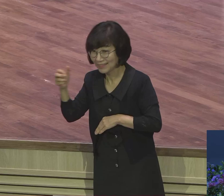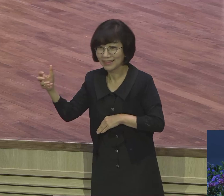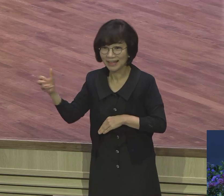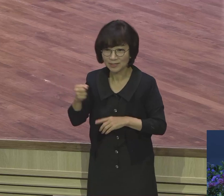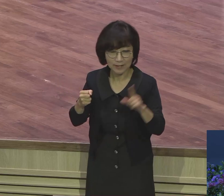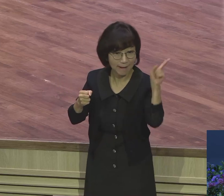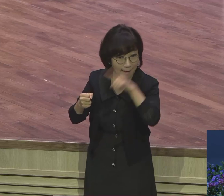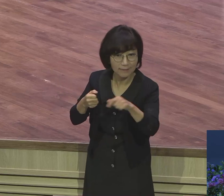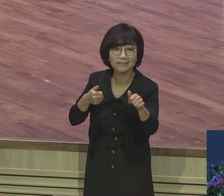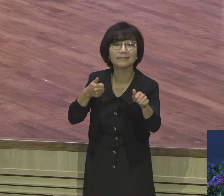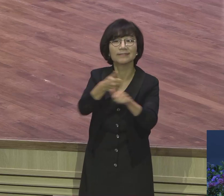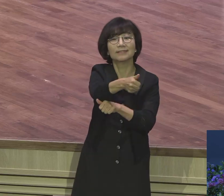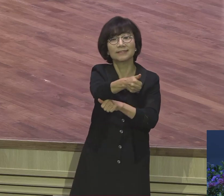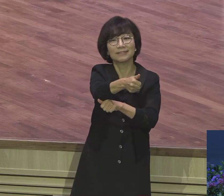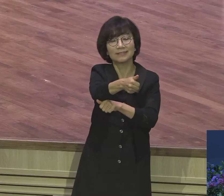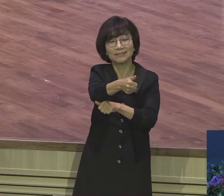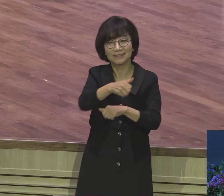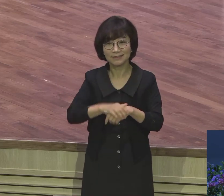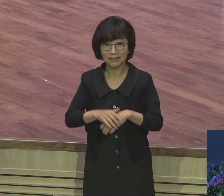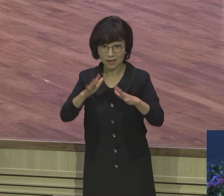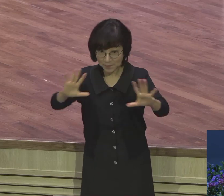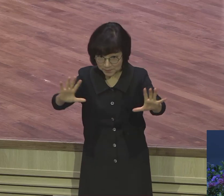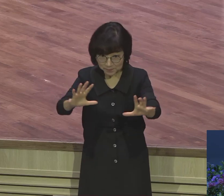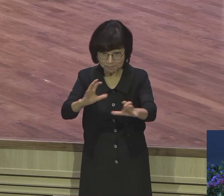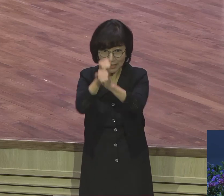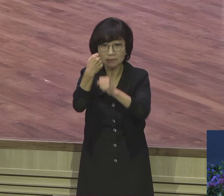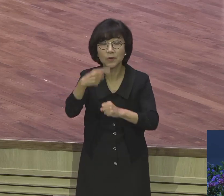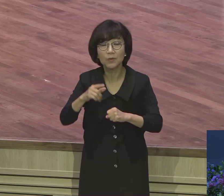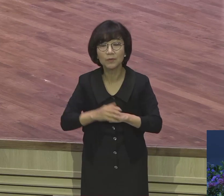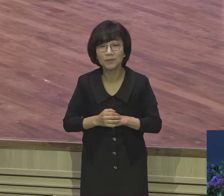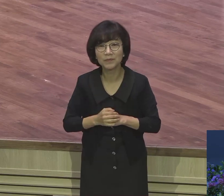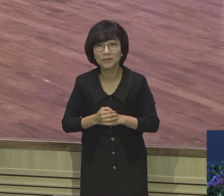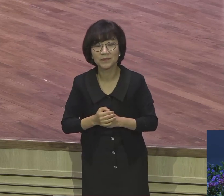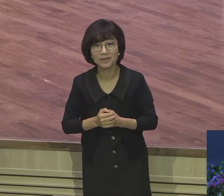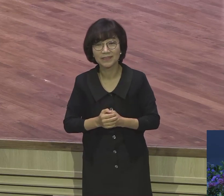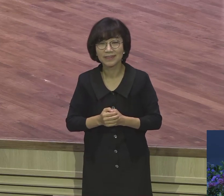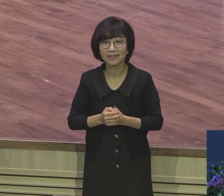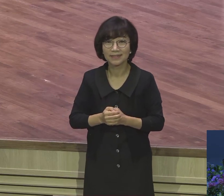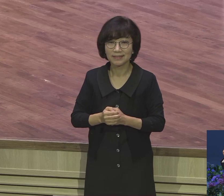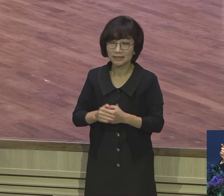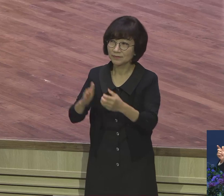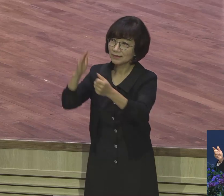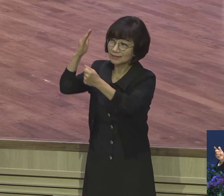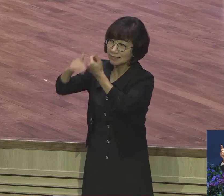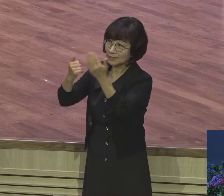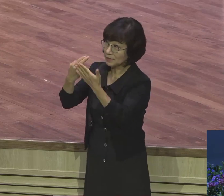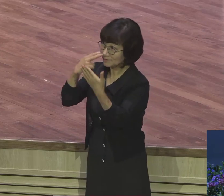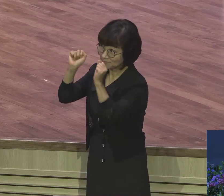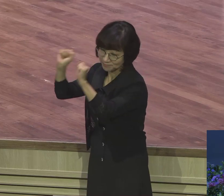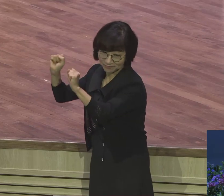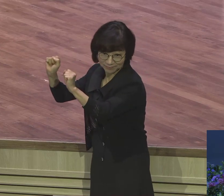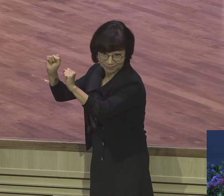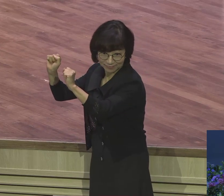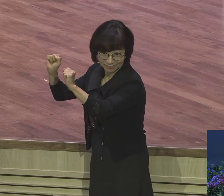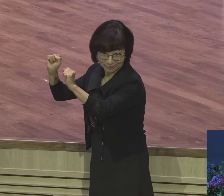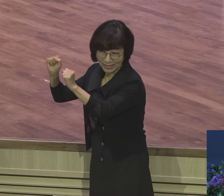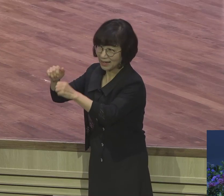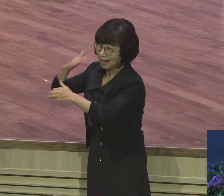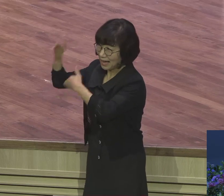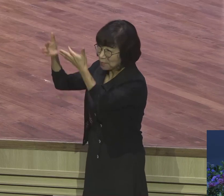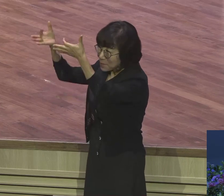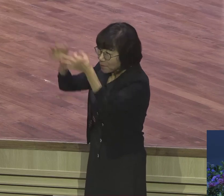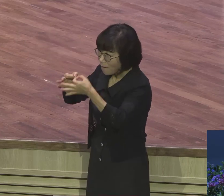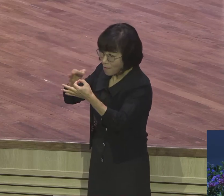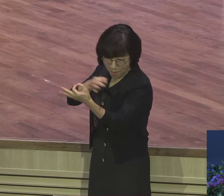말씀을 마무리합니다. 이 말씀의 핵심이 뭐냐. 하나님이 살아계시니까 하나님이 다 알고